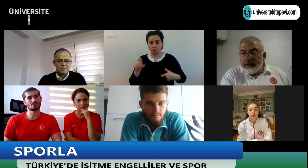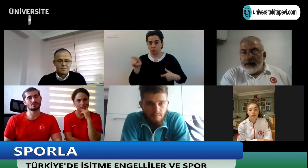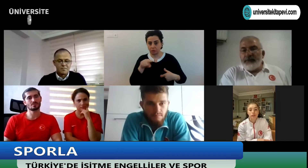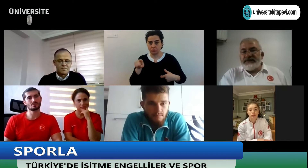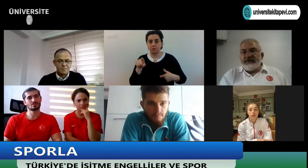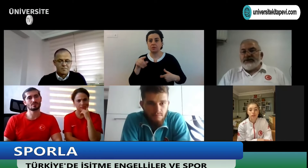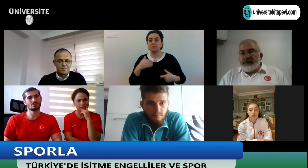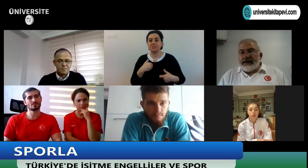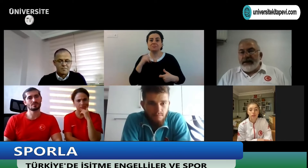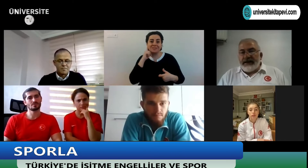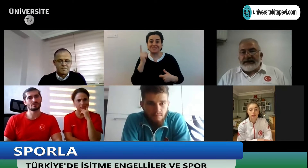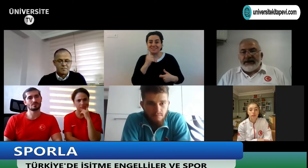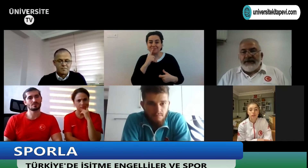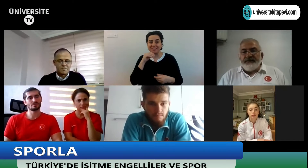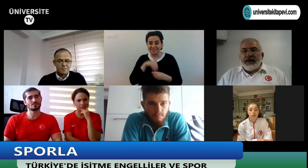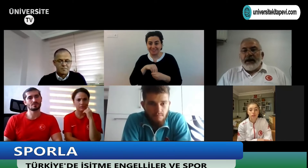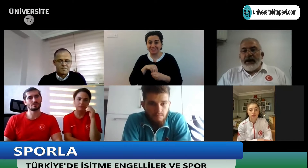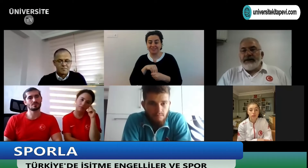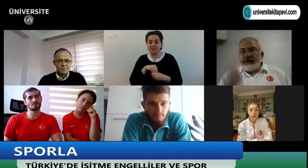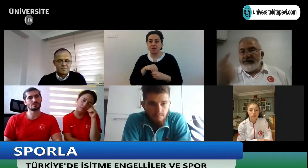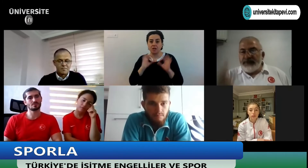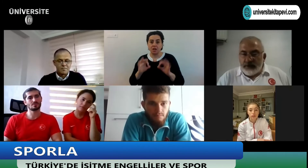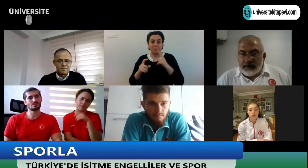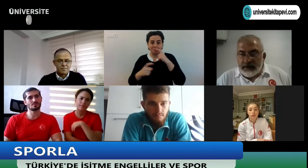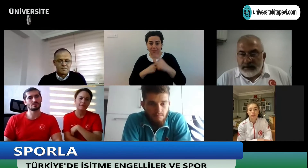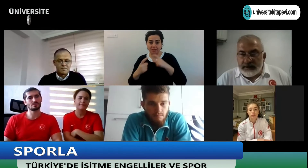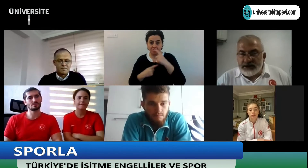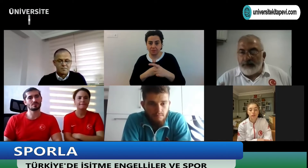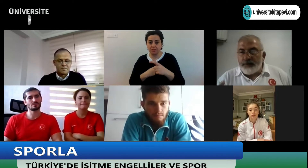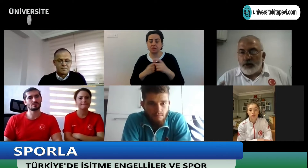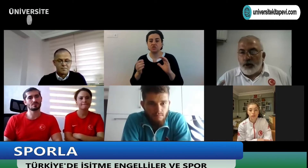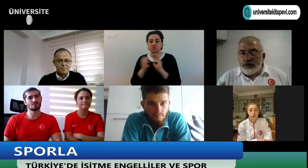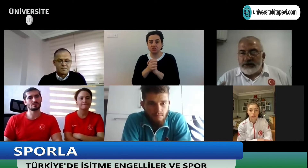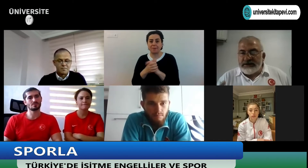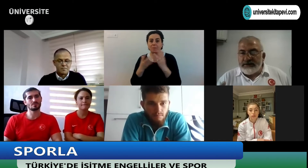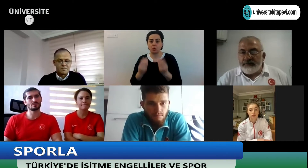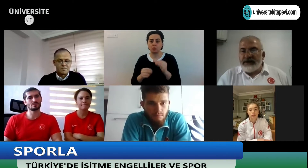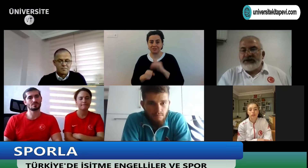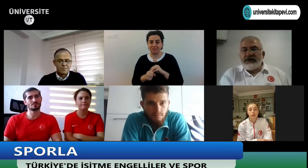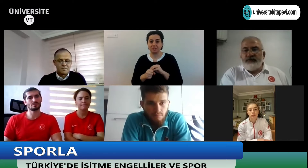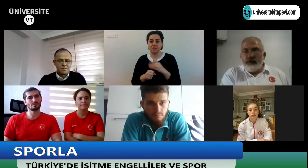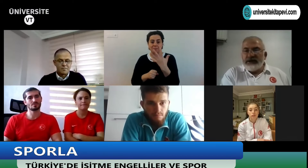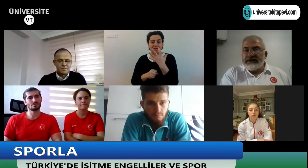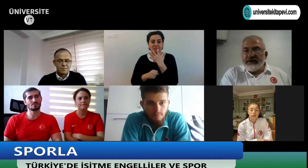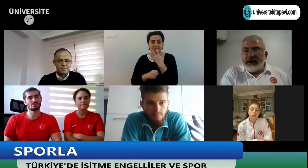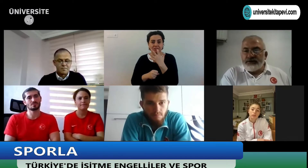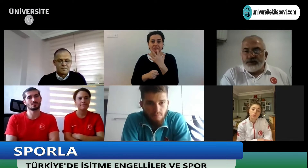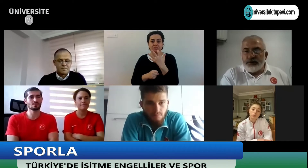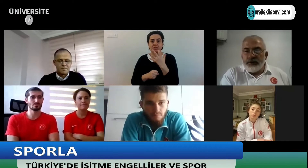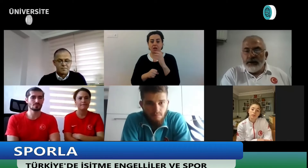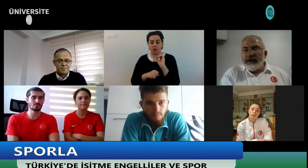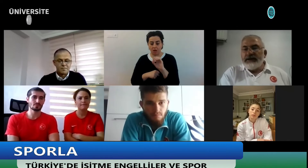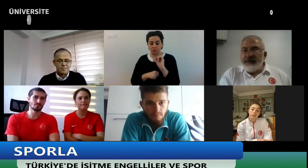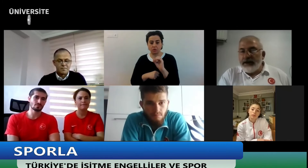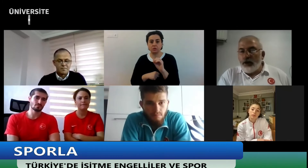antrenörlerin. Ama bizim işitme engellilerde her yılda bir şampiyonu olduğu için 5 yıl full çekse bile